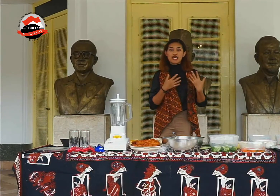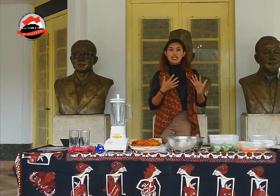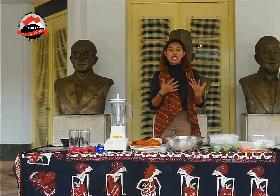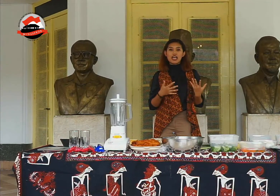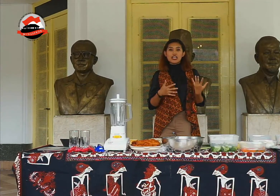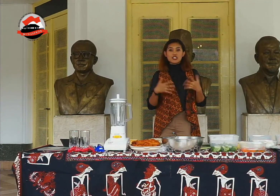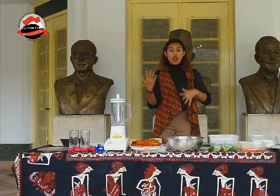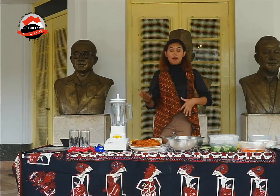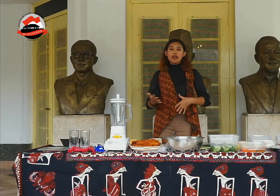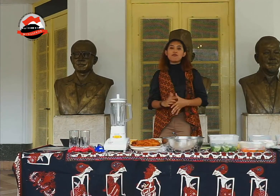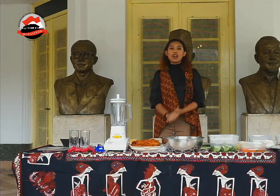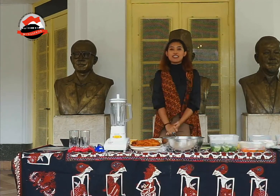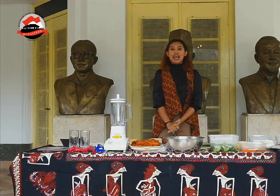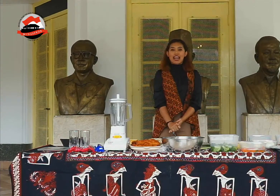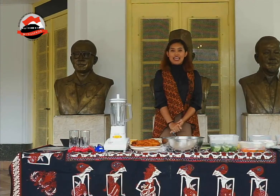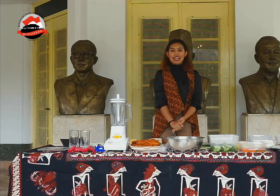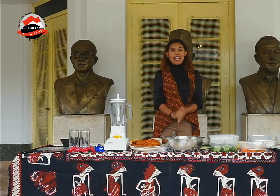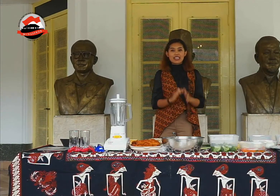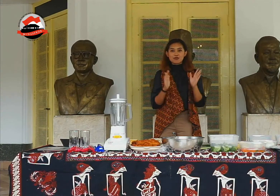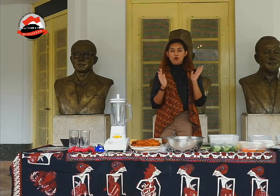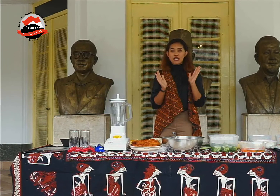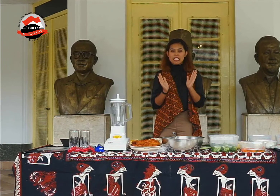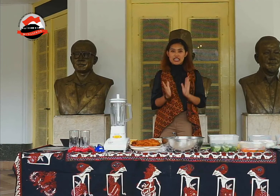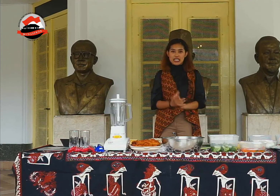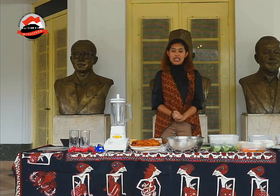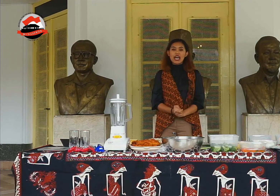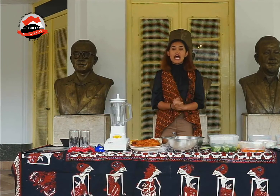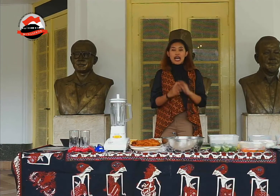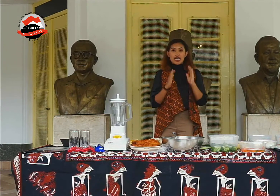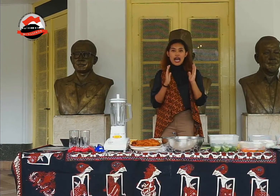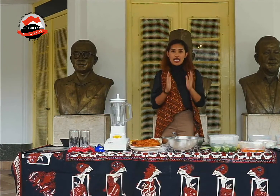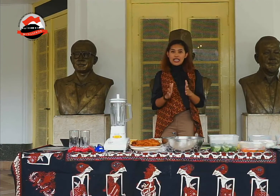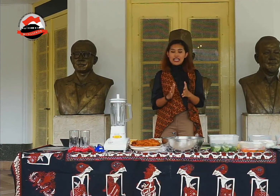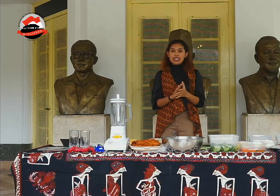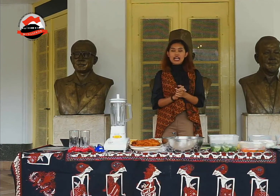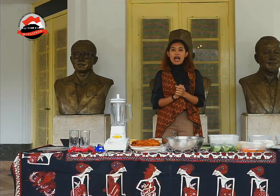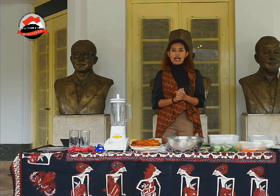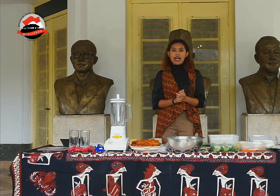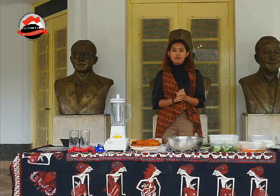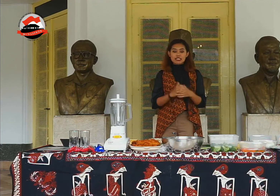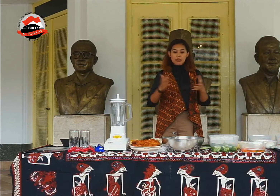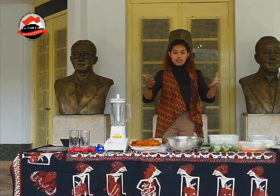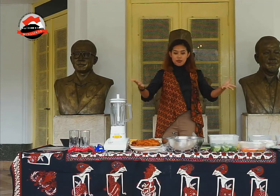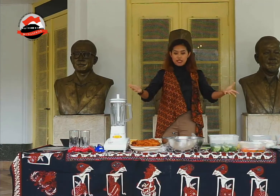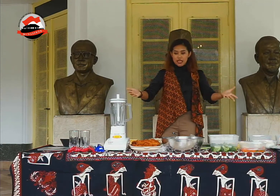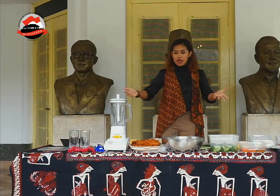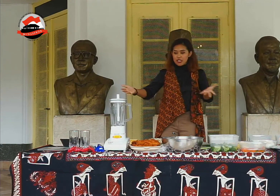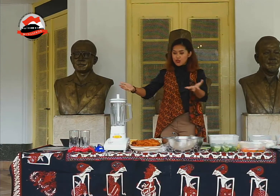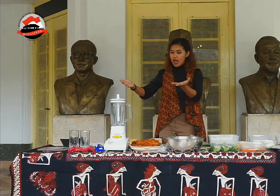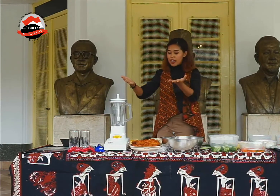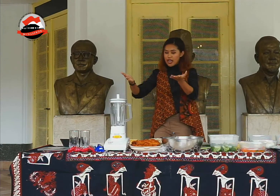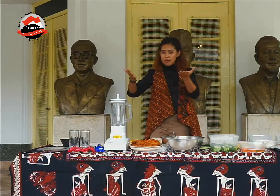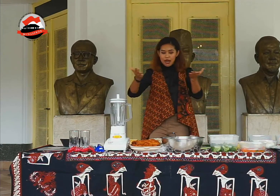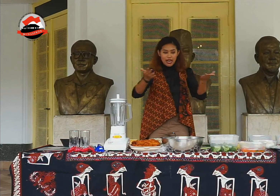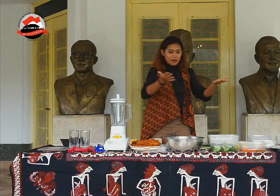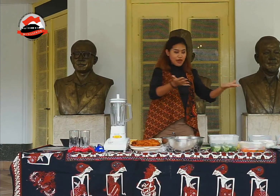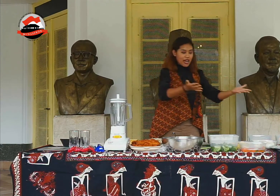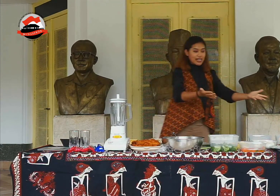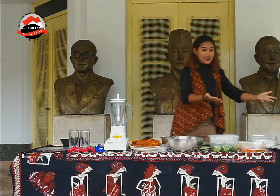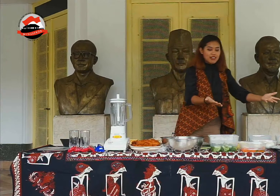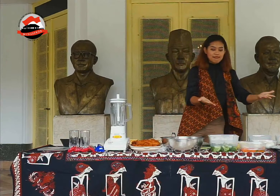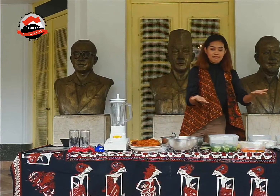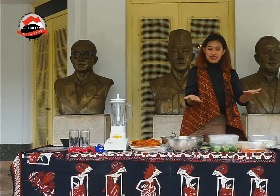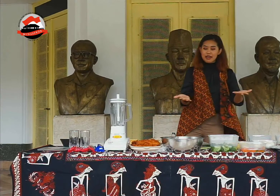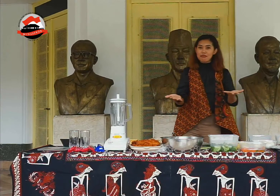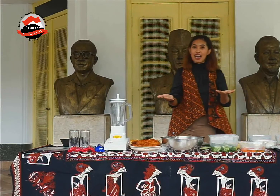atau misalnya dari sekolah mana boleh sekali adik-adik semua di sini. Karena hari ini kita akan masak-masak bersama nih, sudah ada